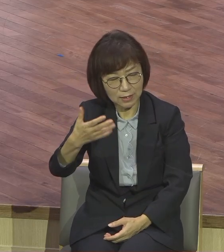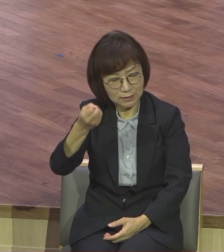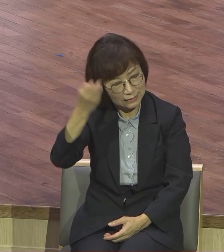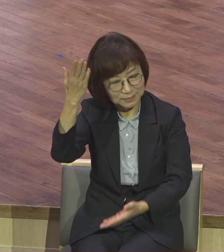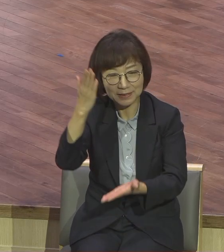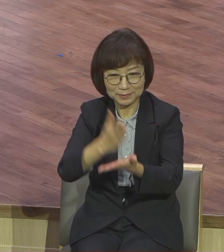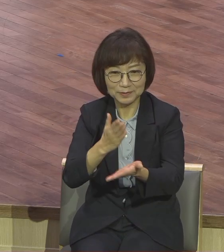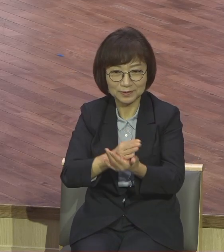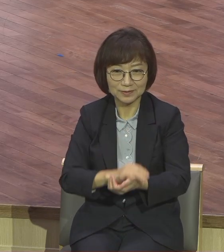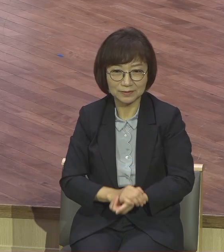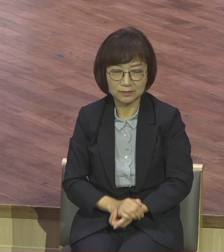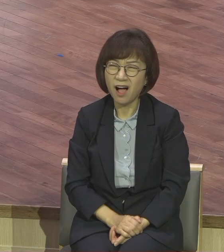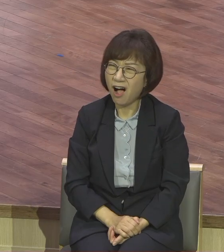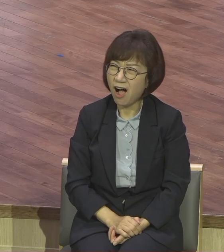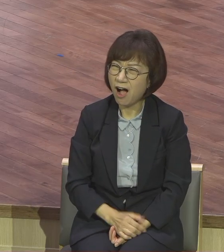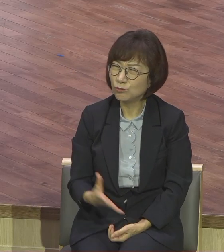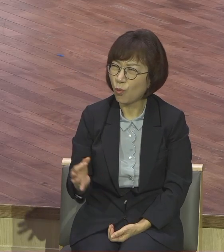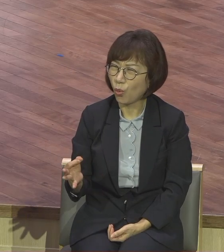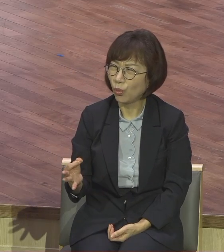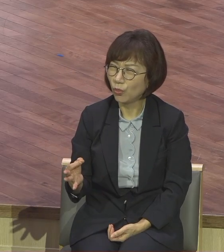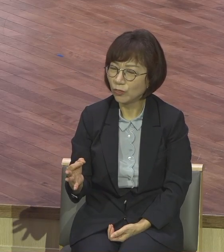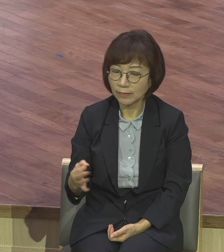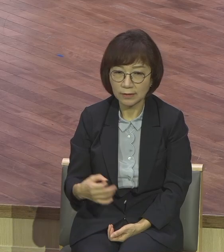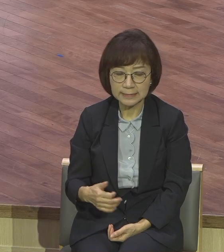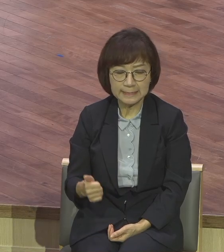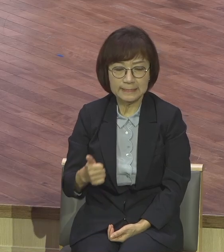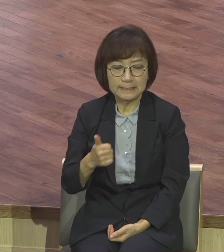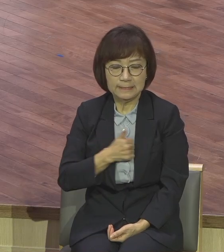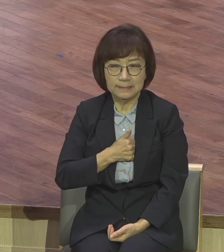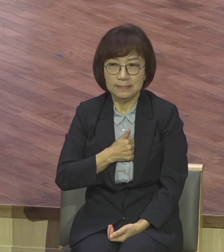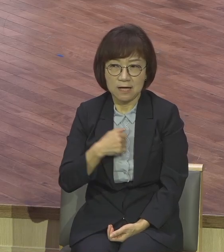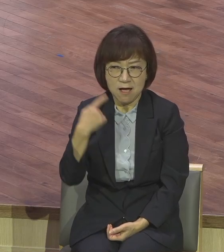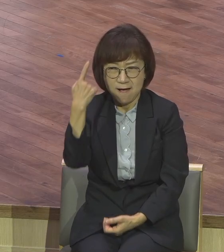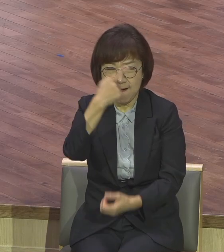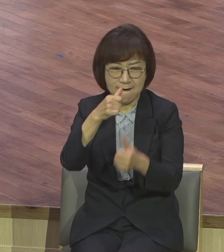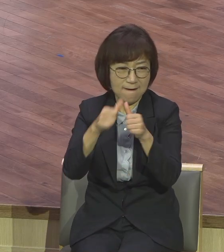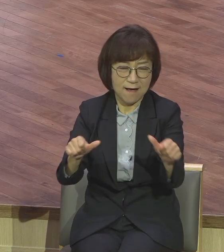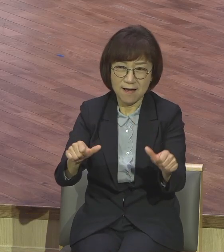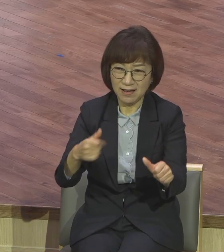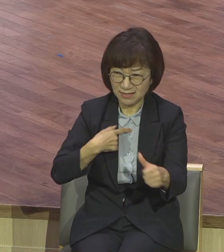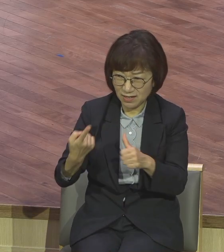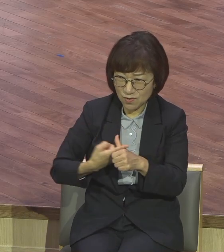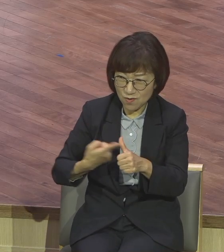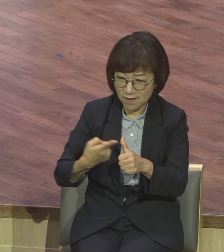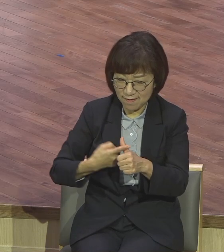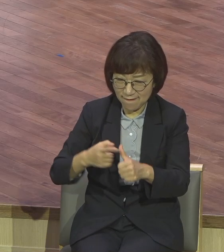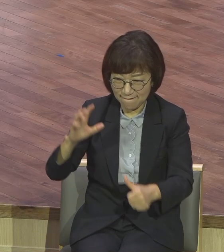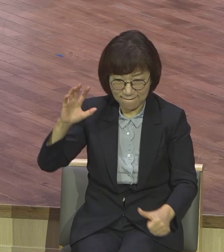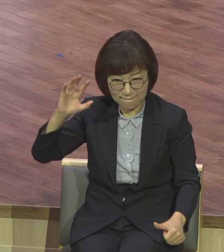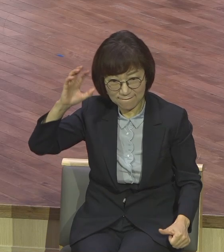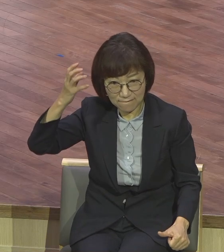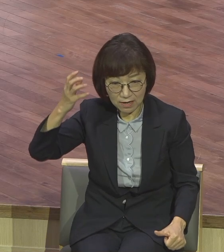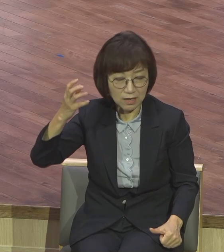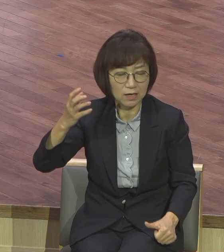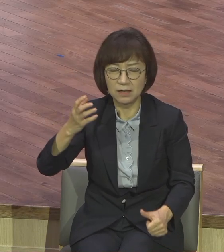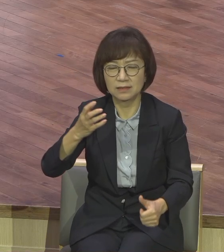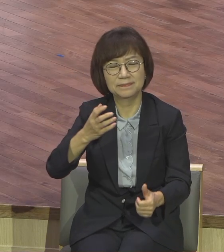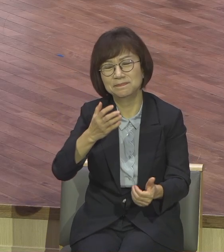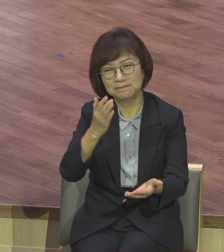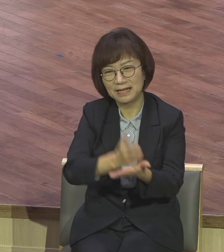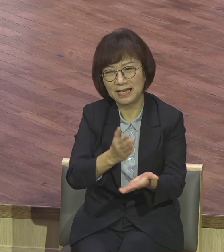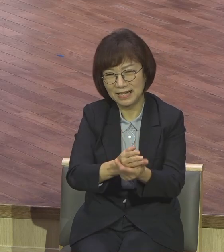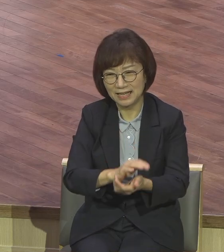돈 몇 푼 때문에 자존심 좀 상한다고 날 좀 욕했다고 날 좀 비방했다고 날